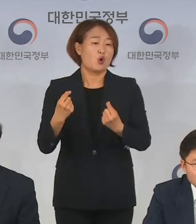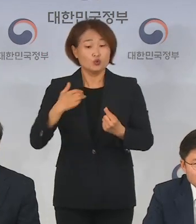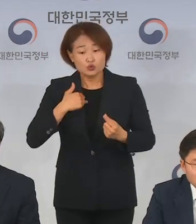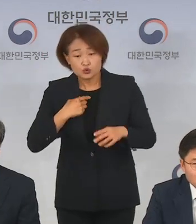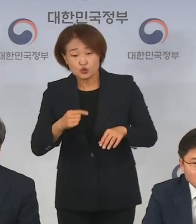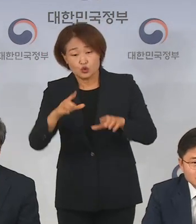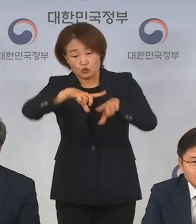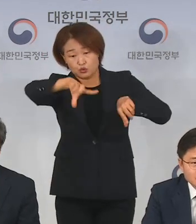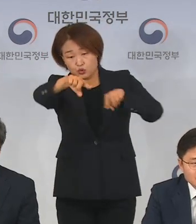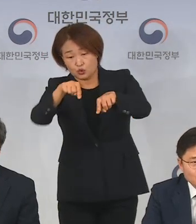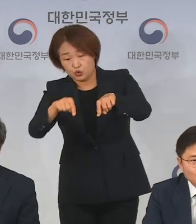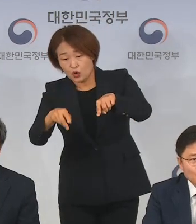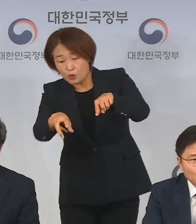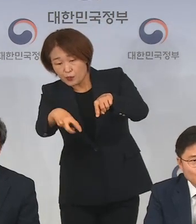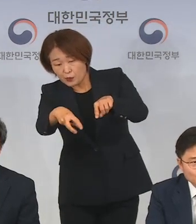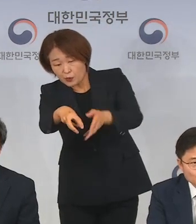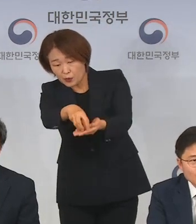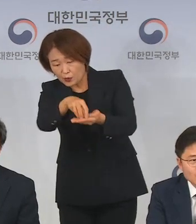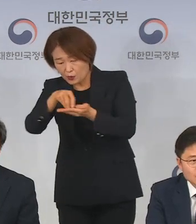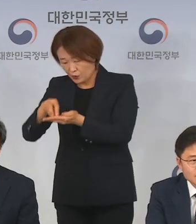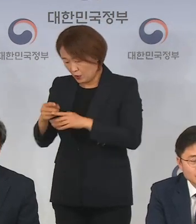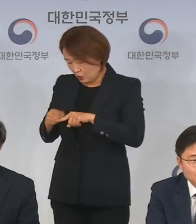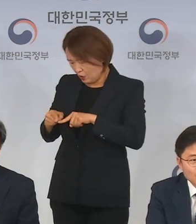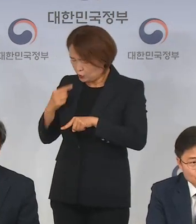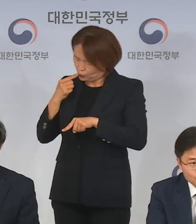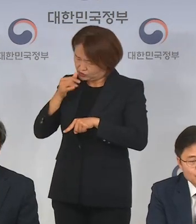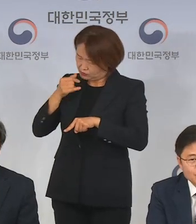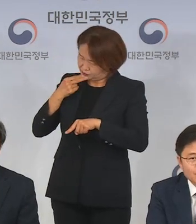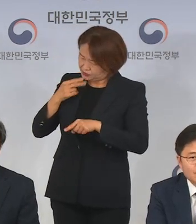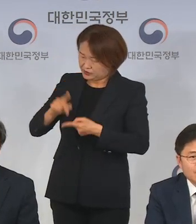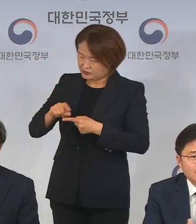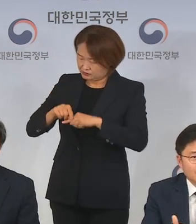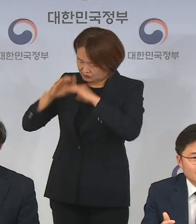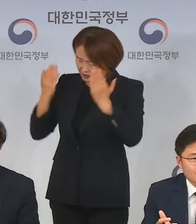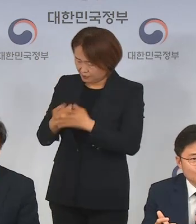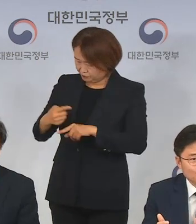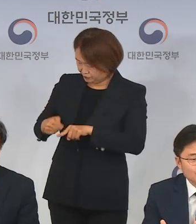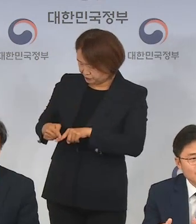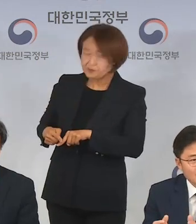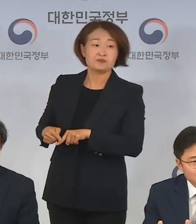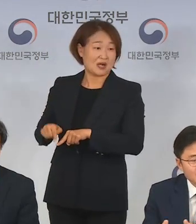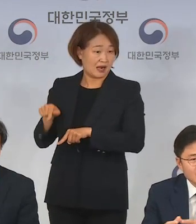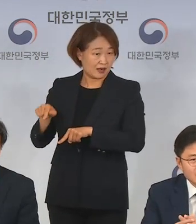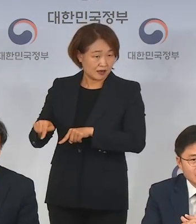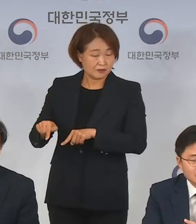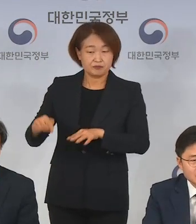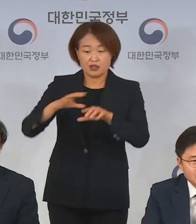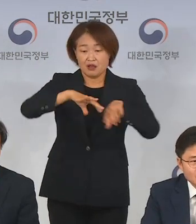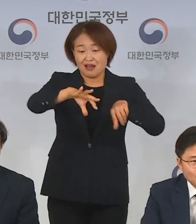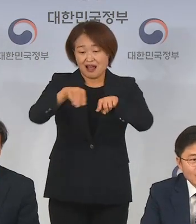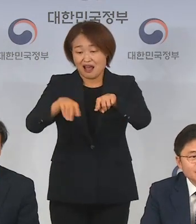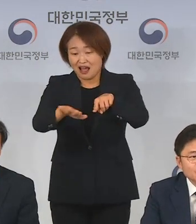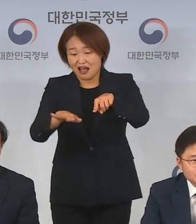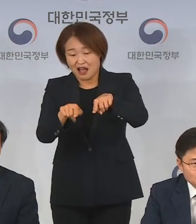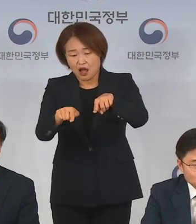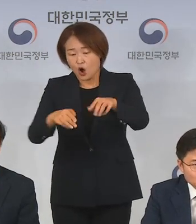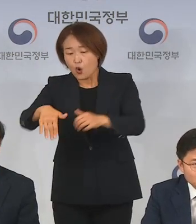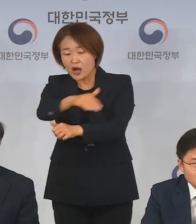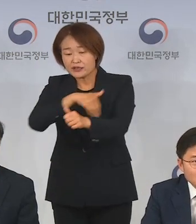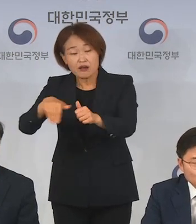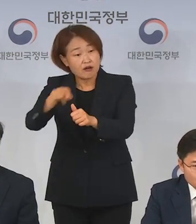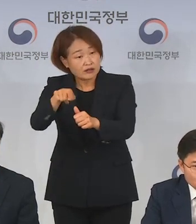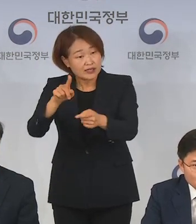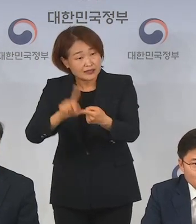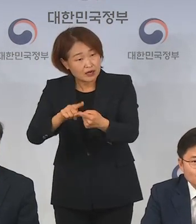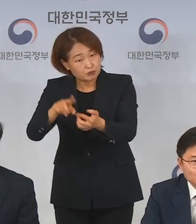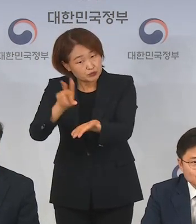있습니다. 말씀드린 대로 오염수와 관련된 시료도 갖고 있고요. 후쿠시마 앞바다에 있는 환경 시료도